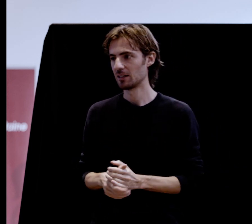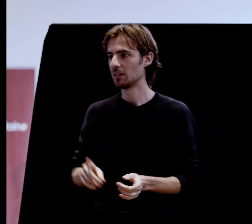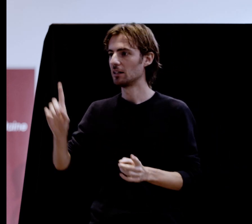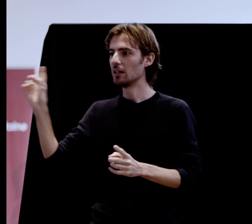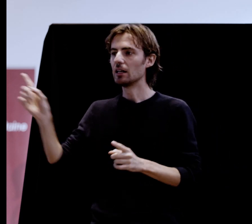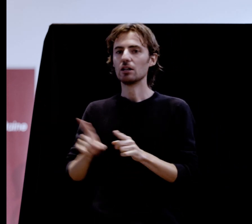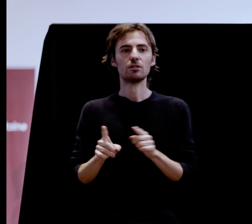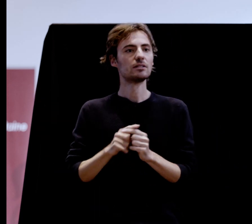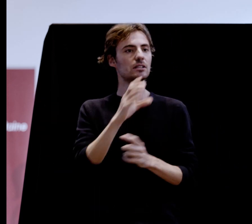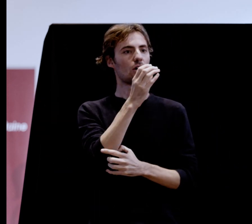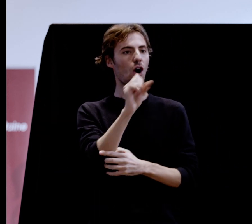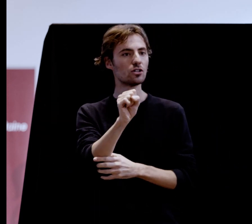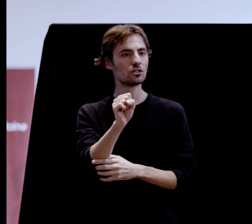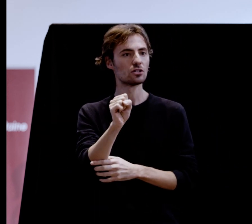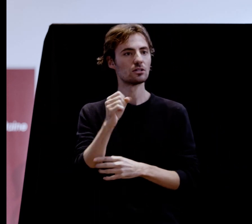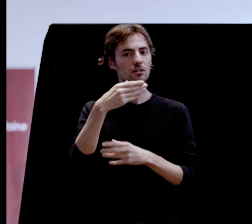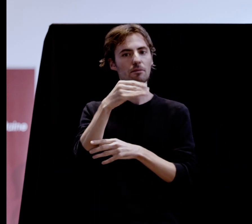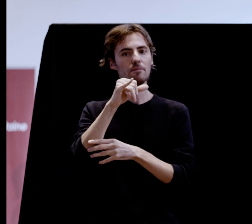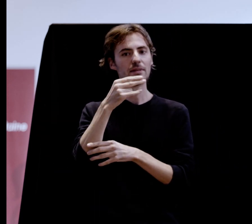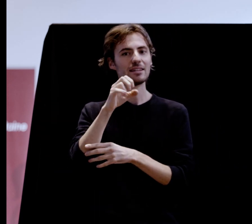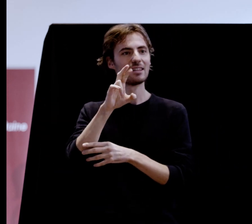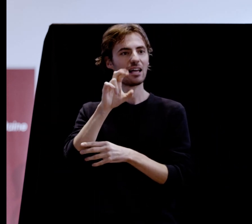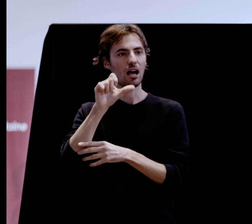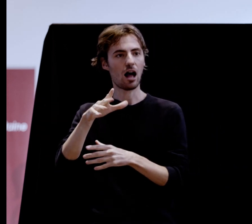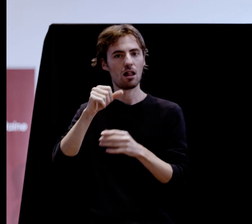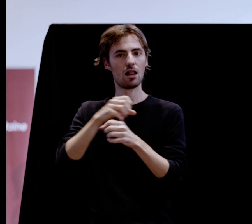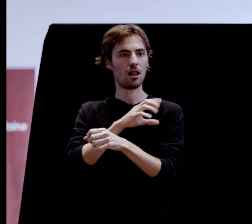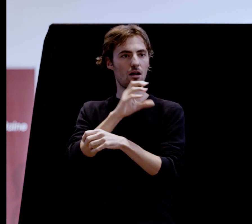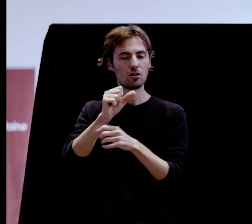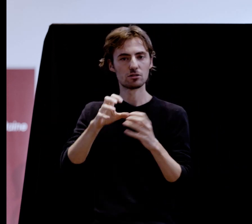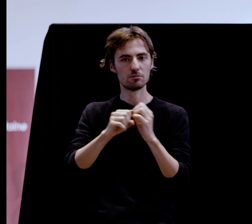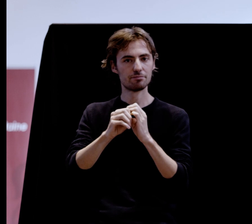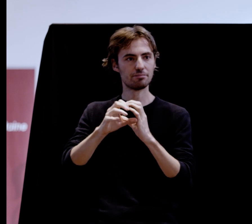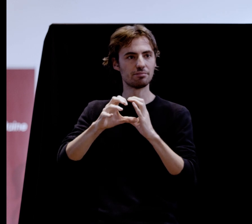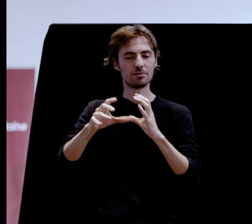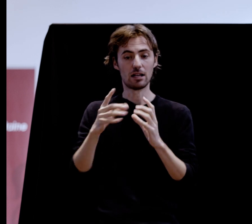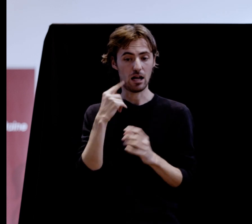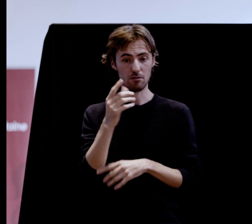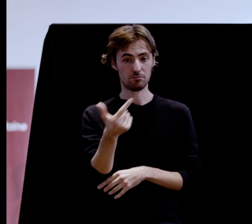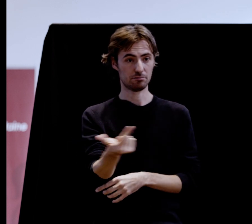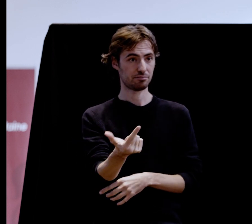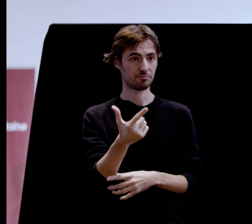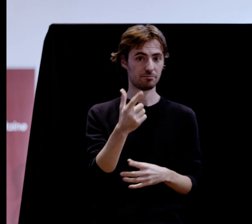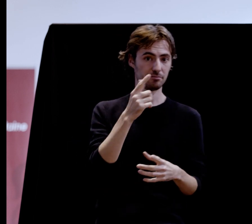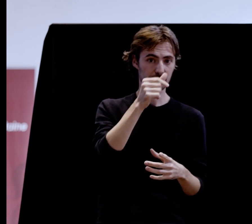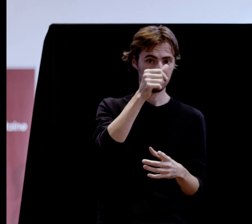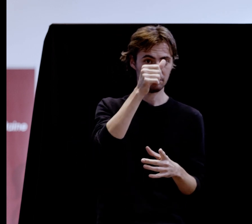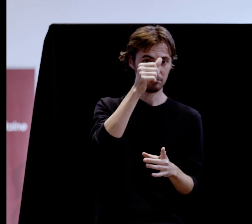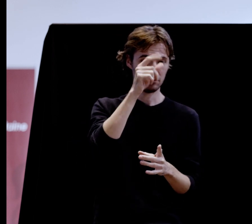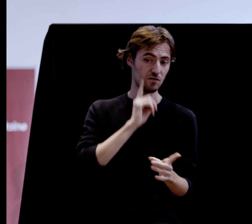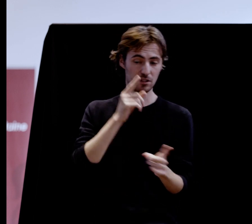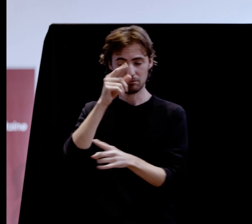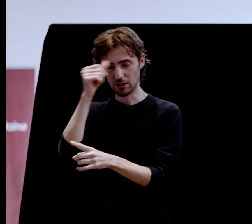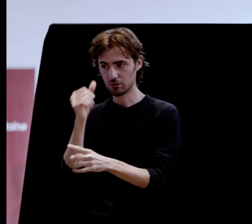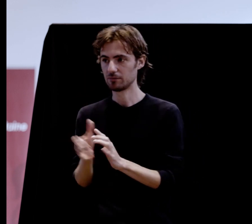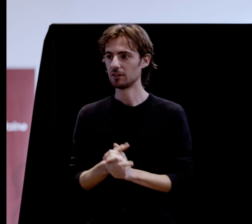minéralisation osseuse sous l'effet des hormones féminines dans les deux sexes. Vous voyez là un schéma